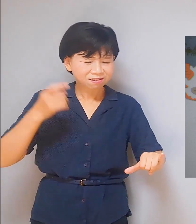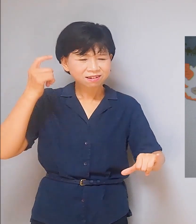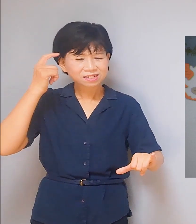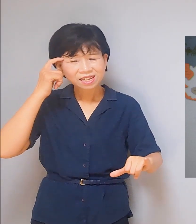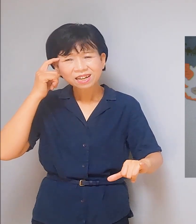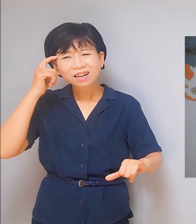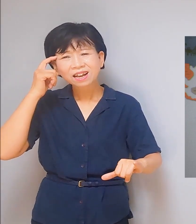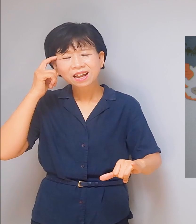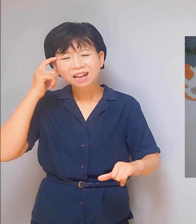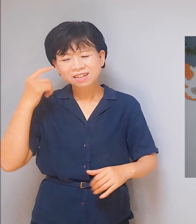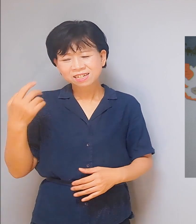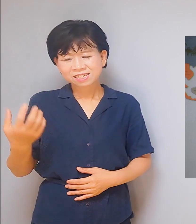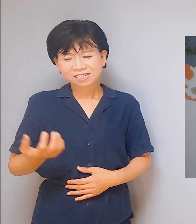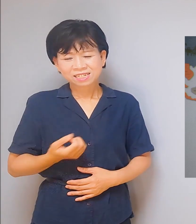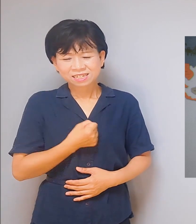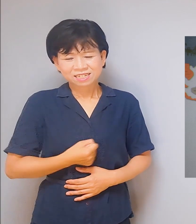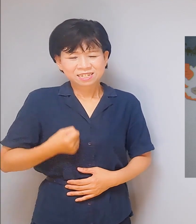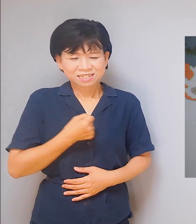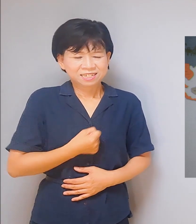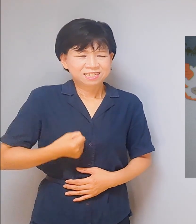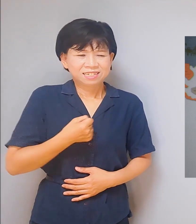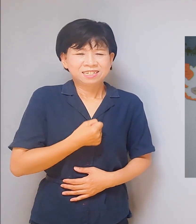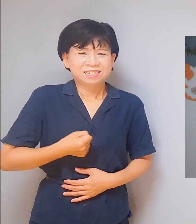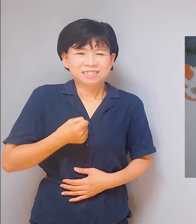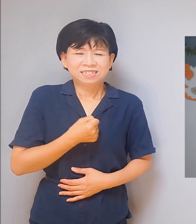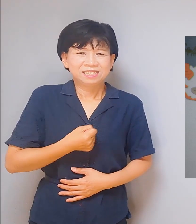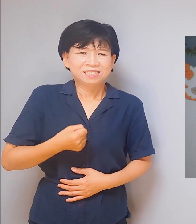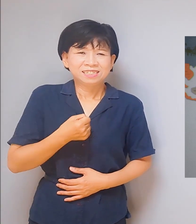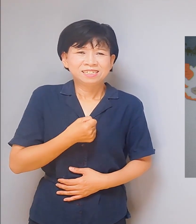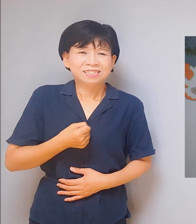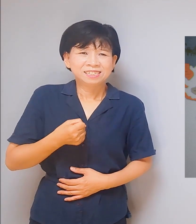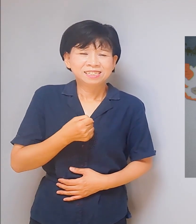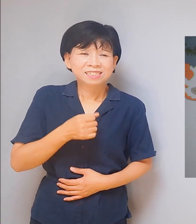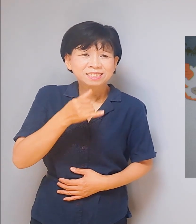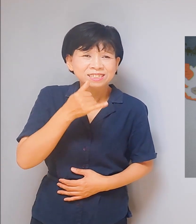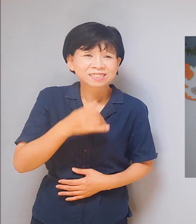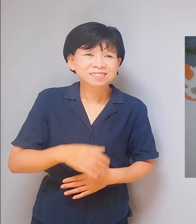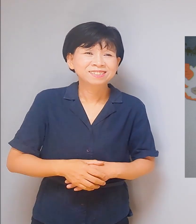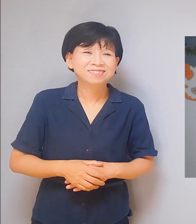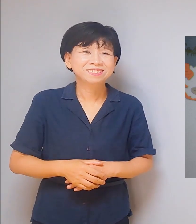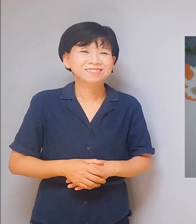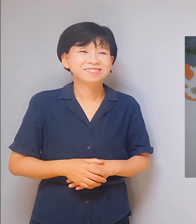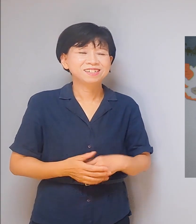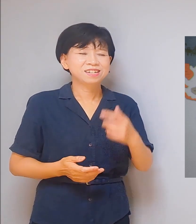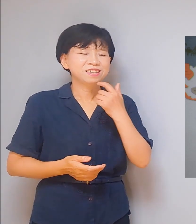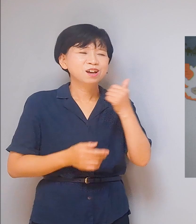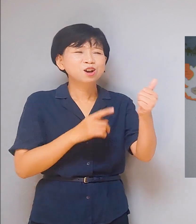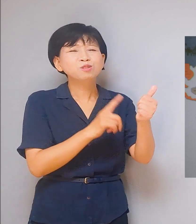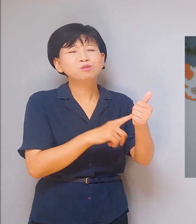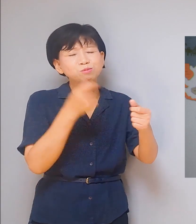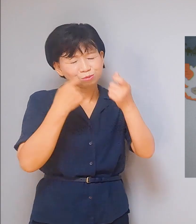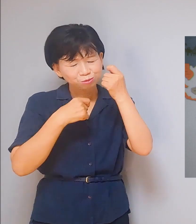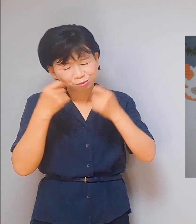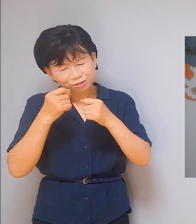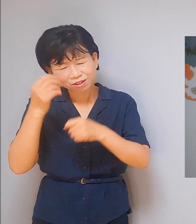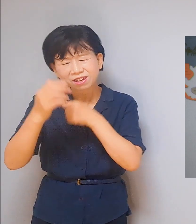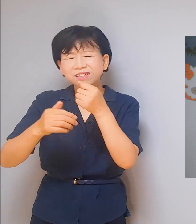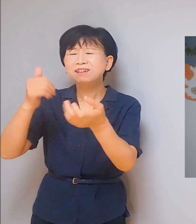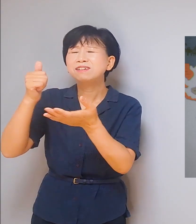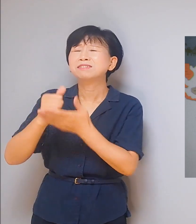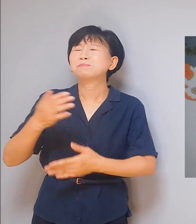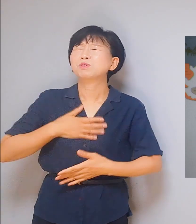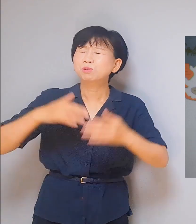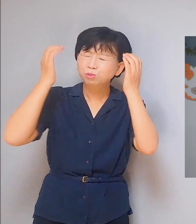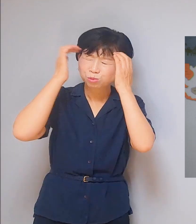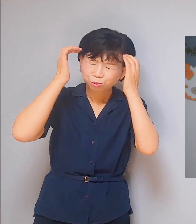마음 한켠에 응어리진 게 풀어지지 않는 거예요. 야곱이 울면서 말합니다. 하나님은 내 고난과